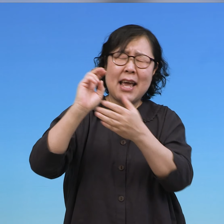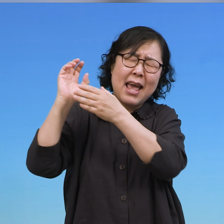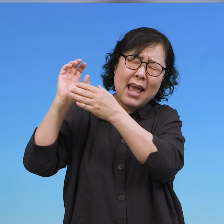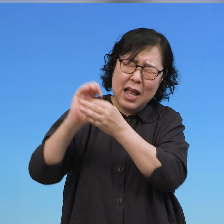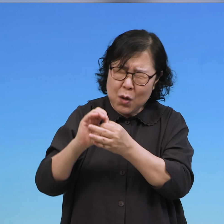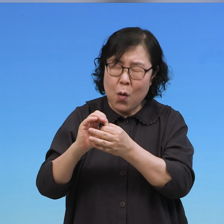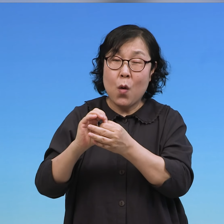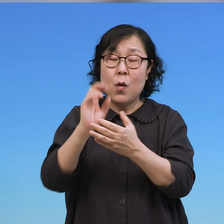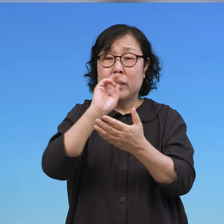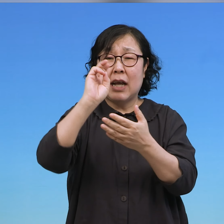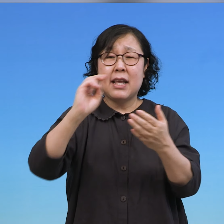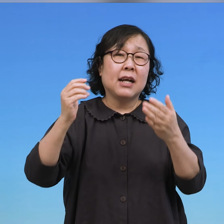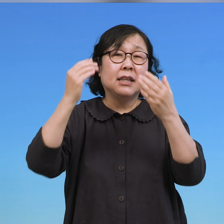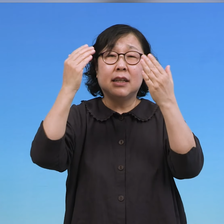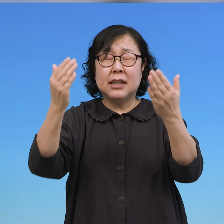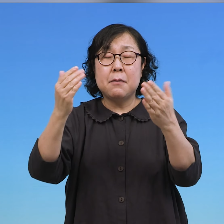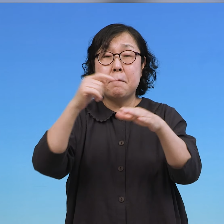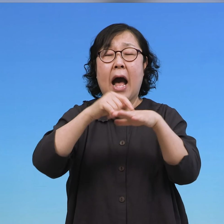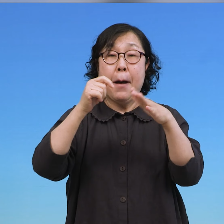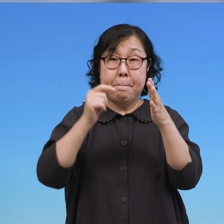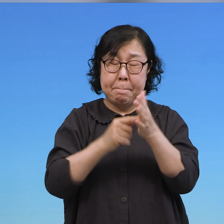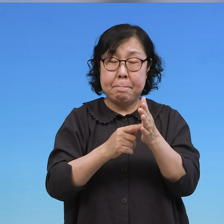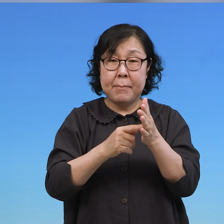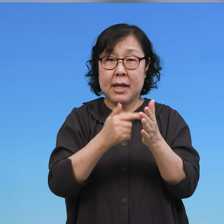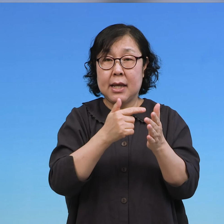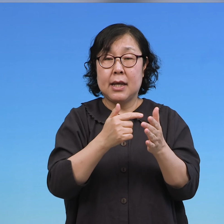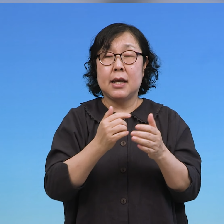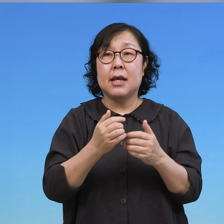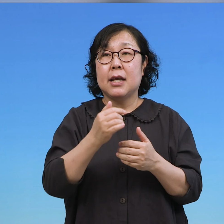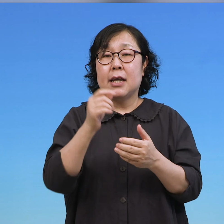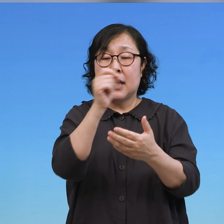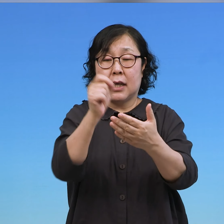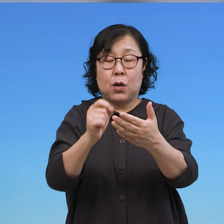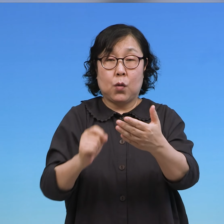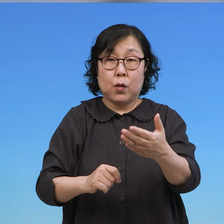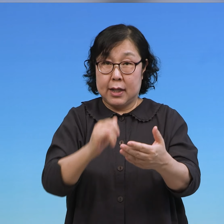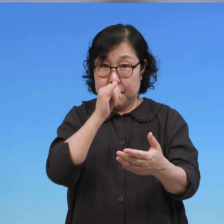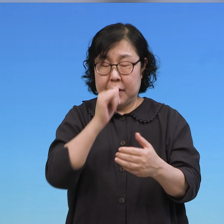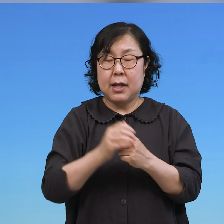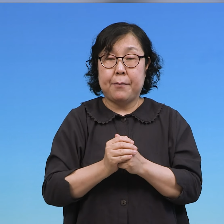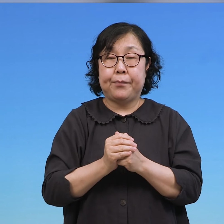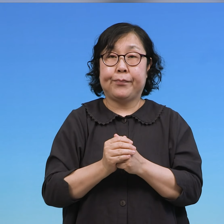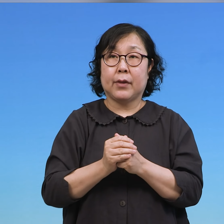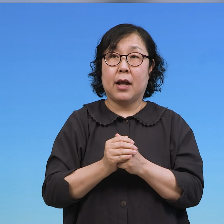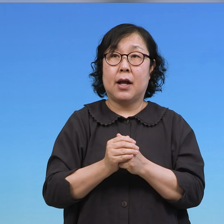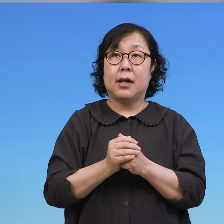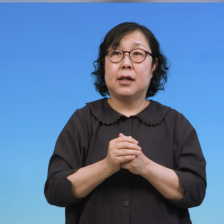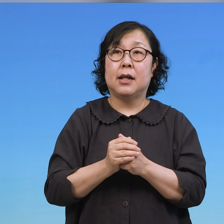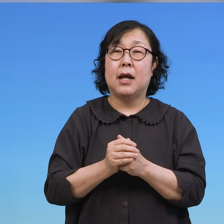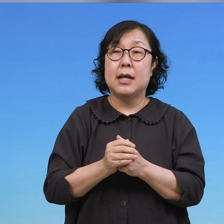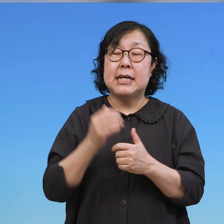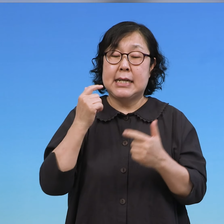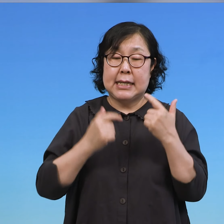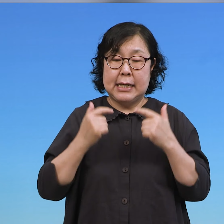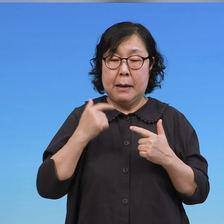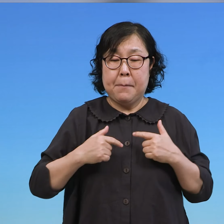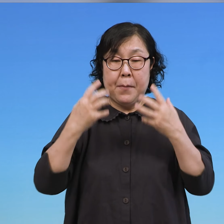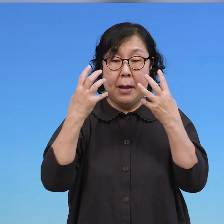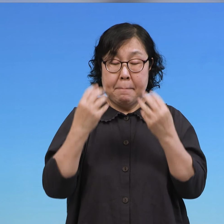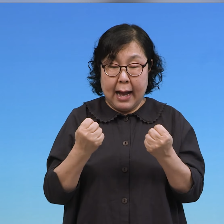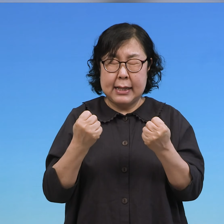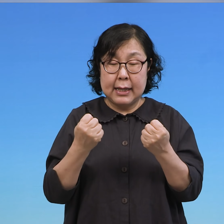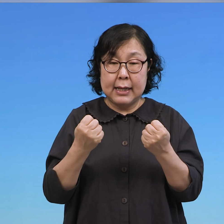흘러나오고. 그래서 저는 이 시편 126편 말씀을 참 좋아하는데요, 그저 이런 기쁨이